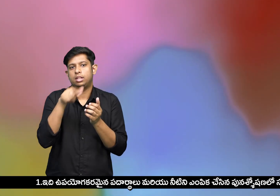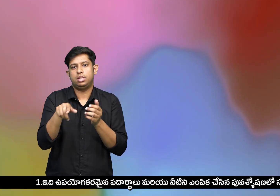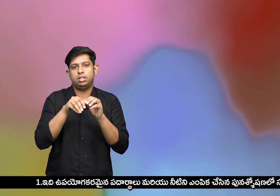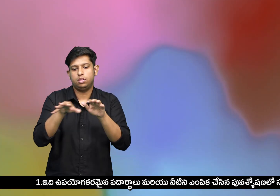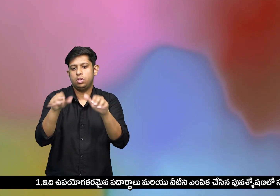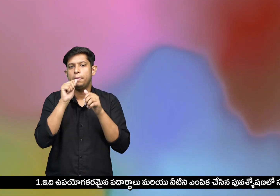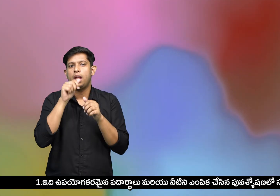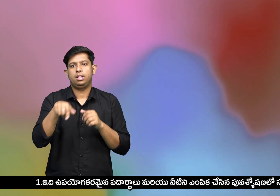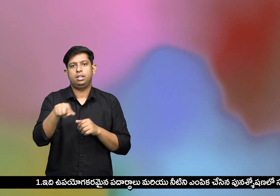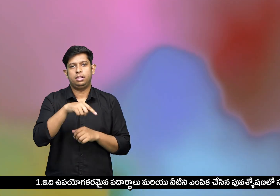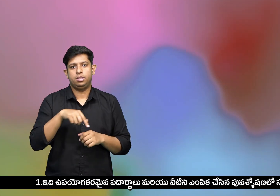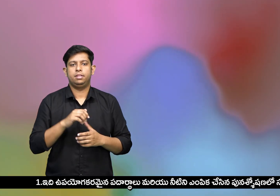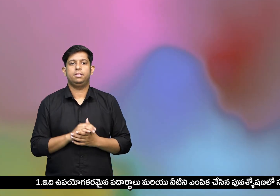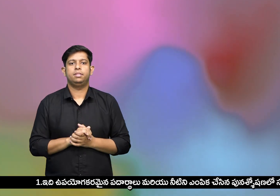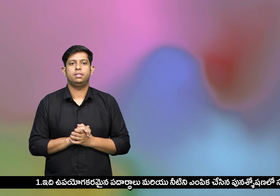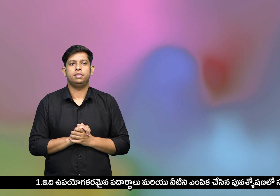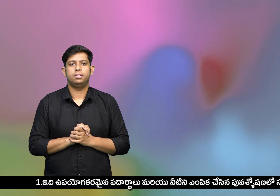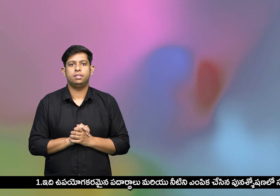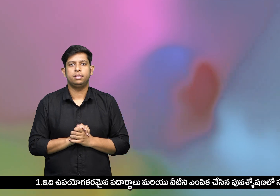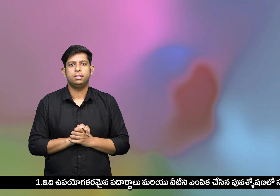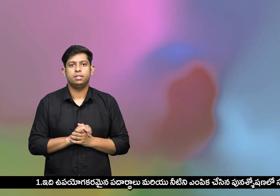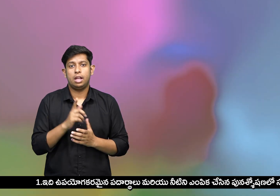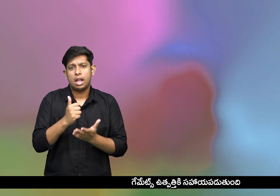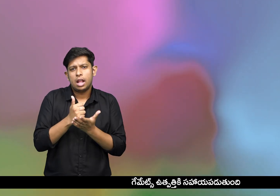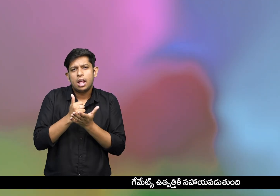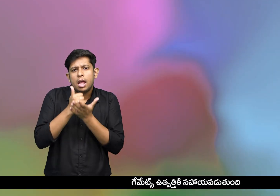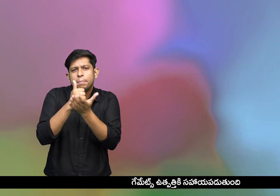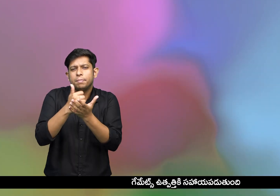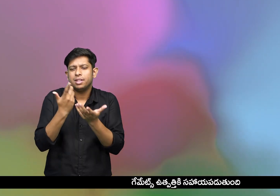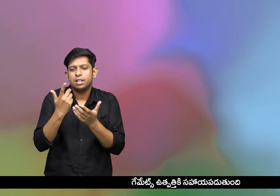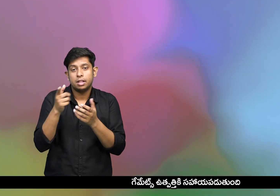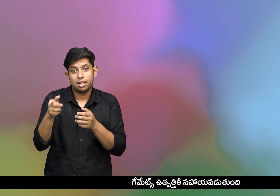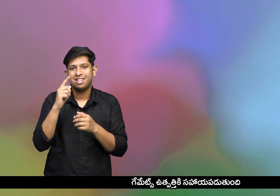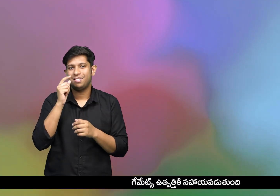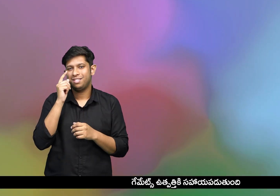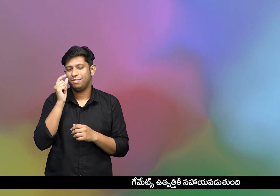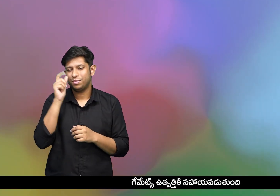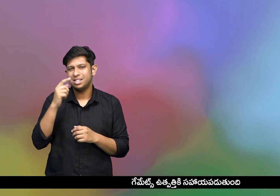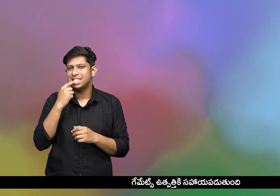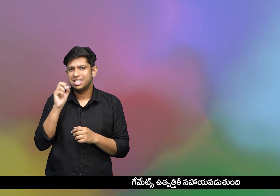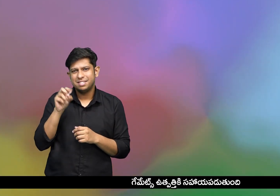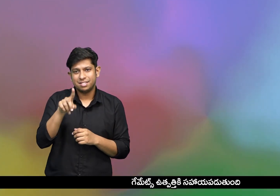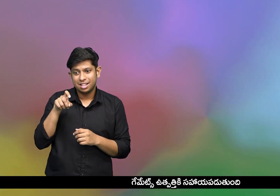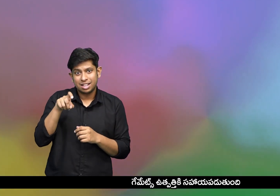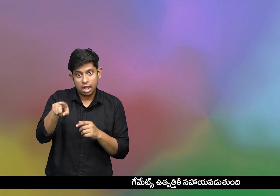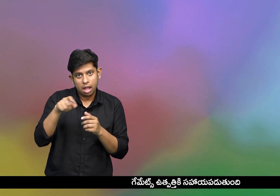చేసిన పునఃశోషణలో సహాయపడుతుంది. గేమేట్స్ ఉత్పత్తికి సహాయపడుతుంది.